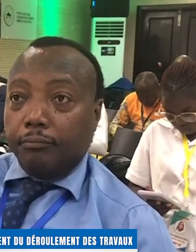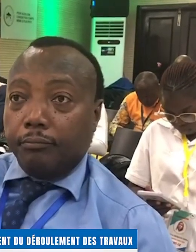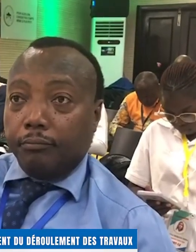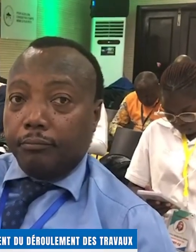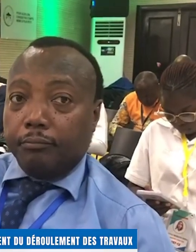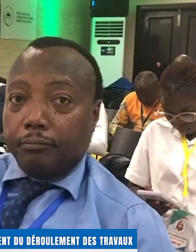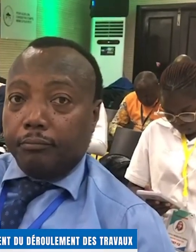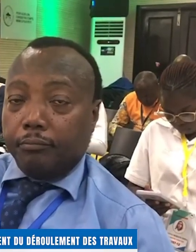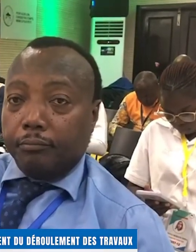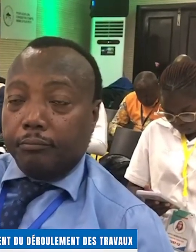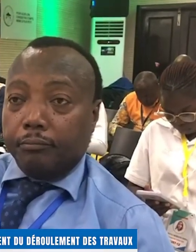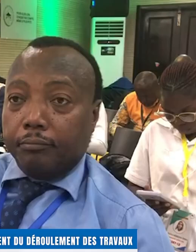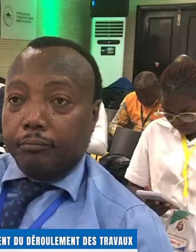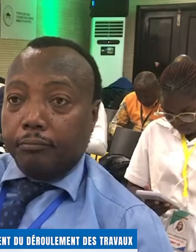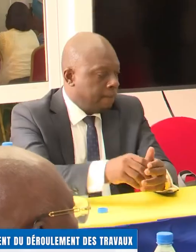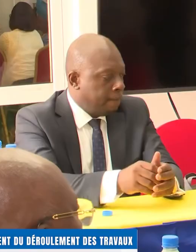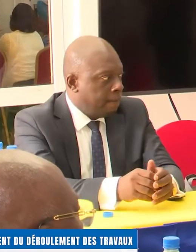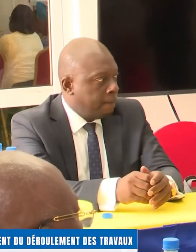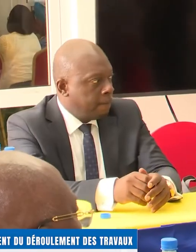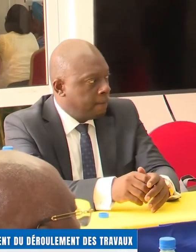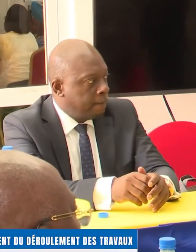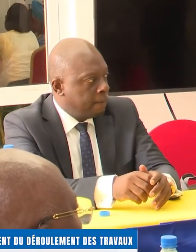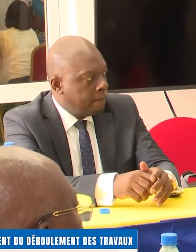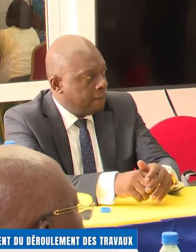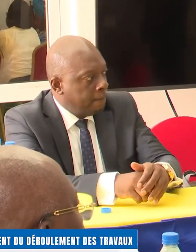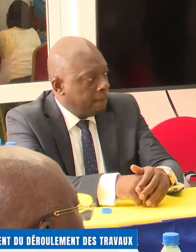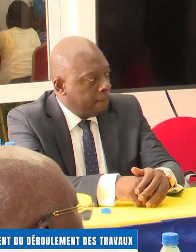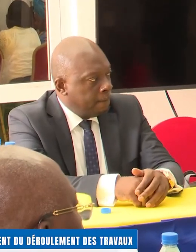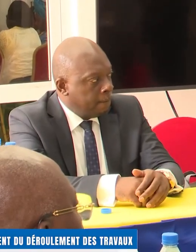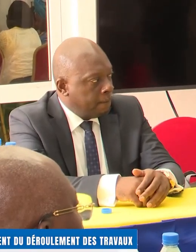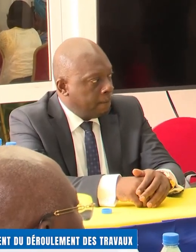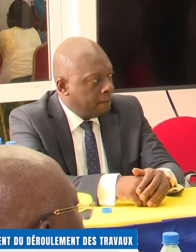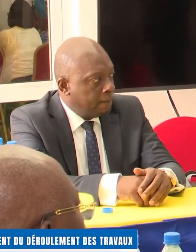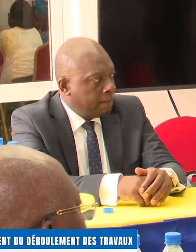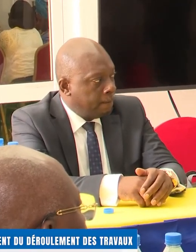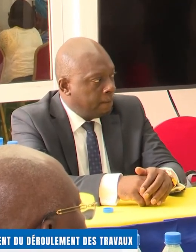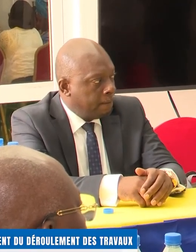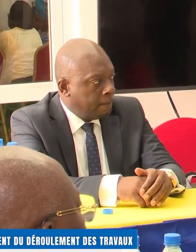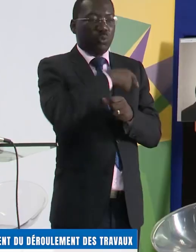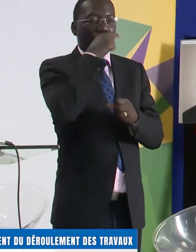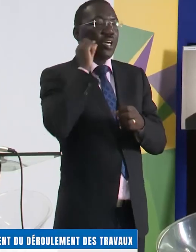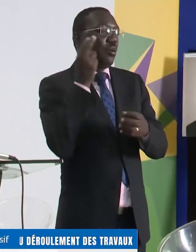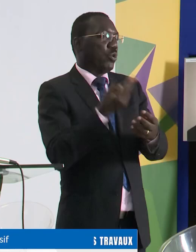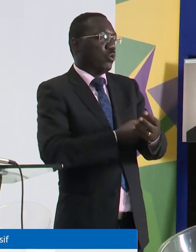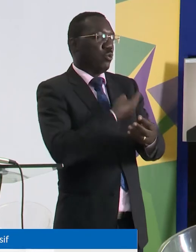commissaires et experts se déploient pour donner le meilleur d'eux-mêmes pour un Gabon nouveau.